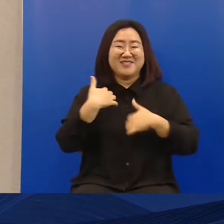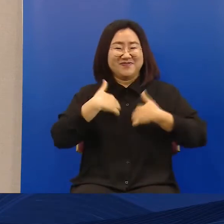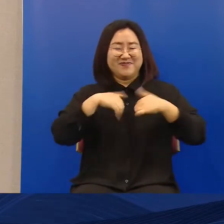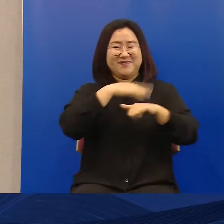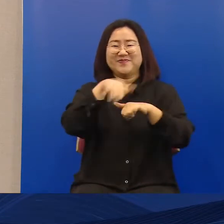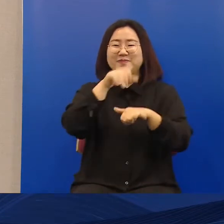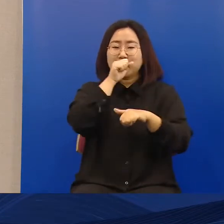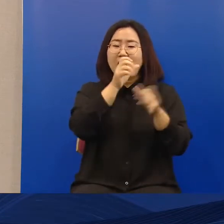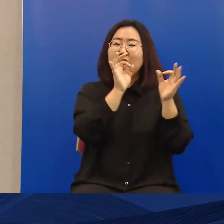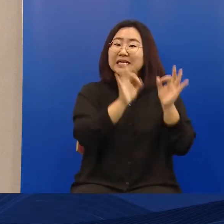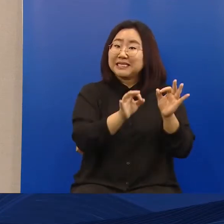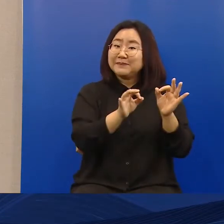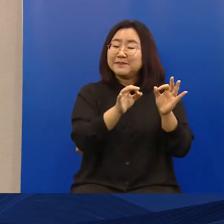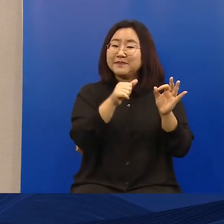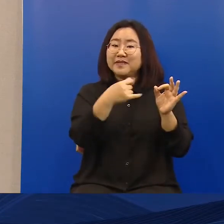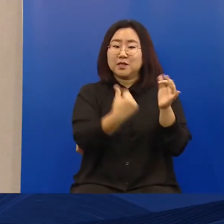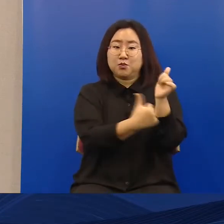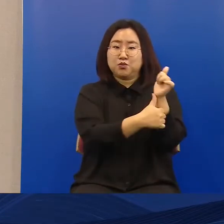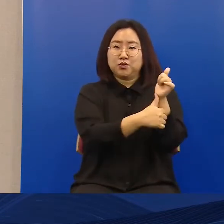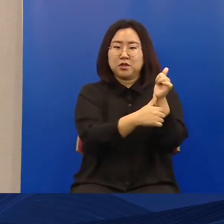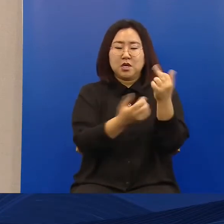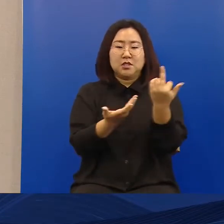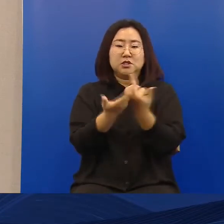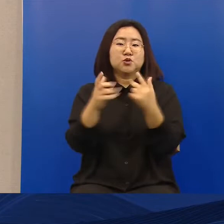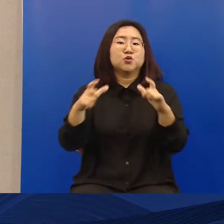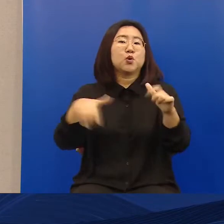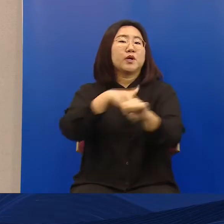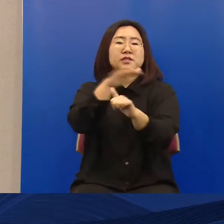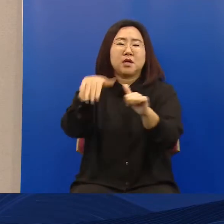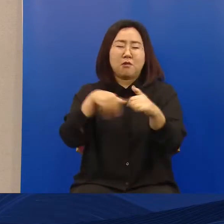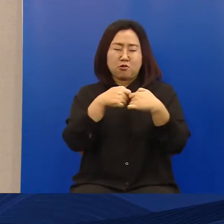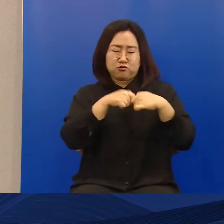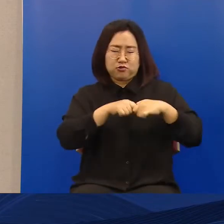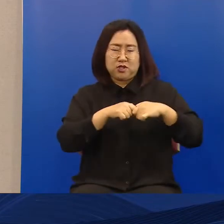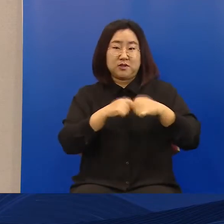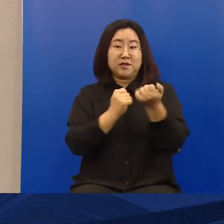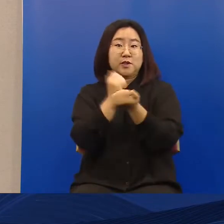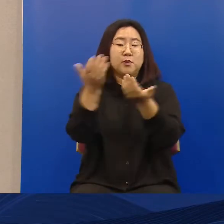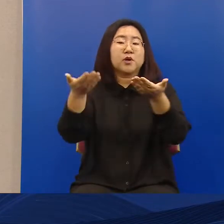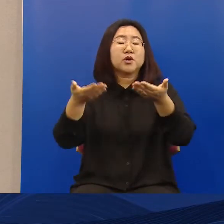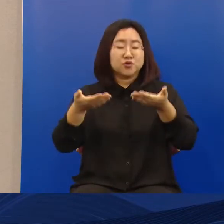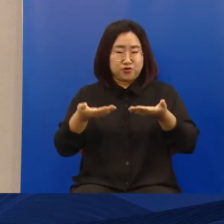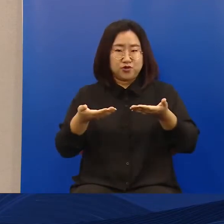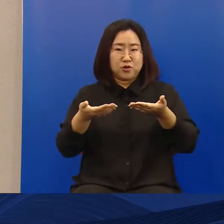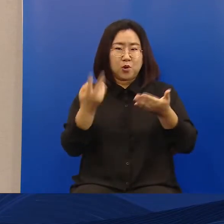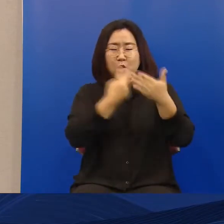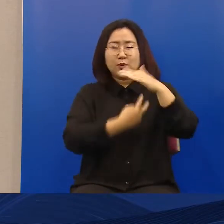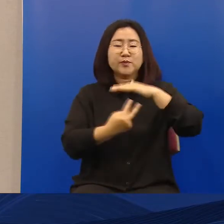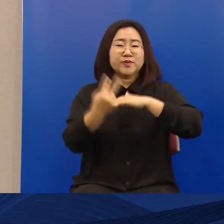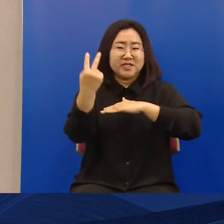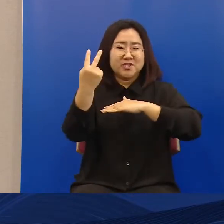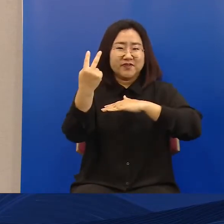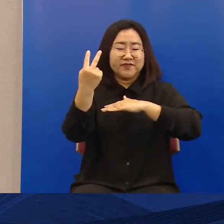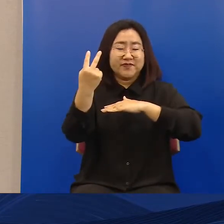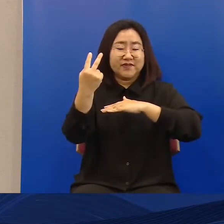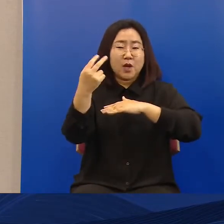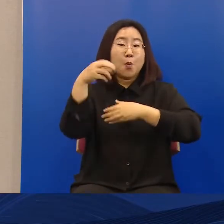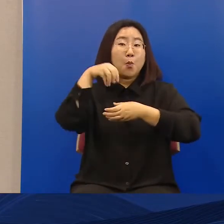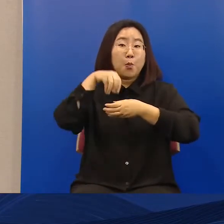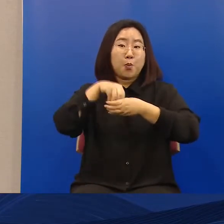우리 김희연 정무부지사님께서 제주도의 상황을 구체적으로 말씀해 주시고 굉장히